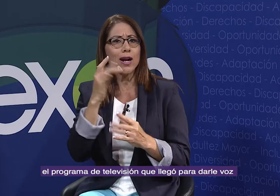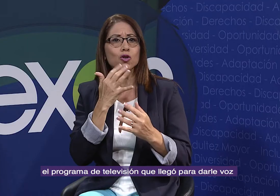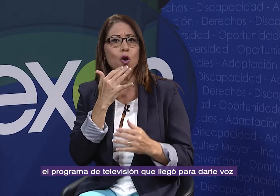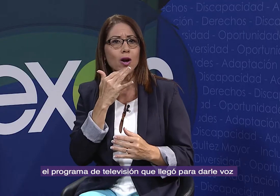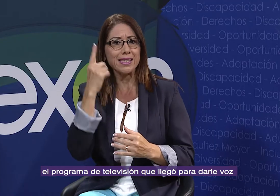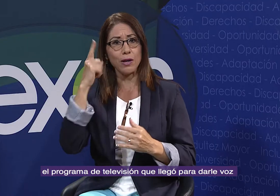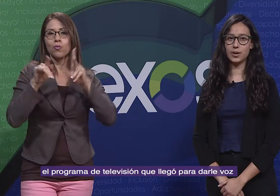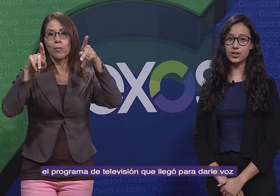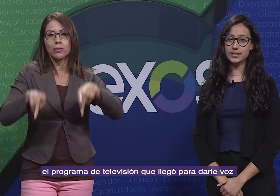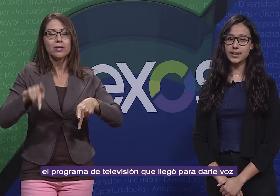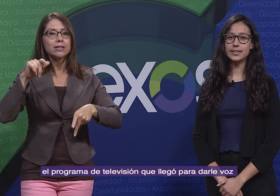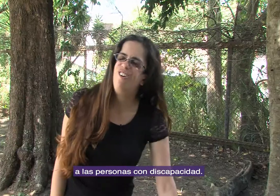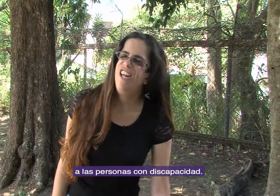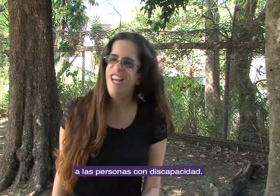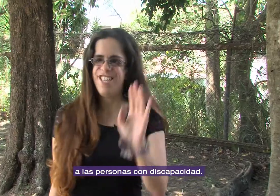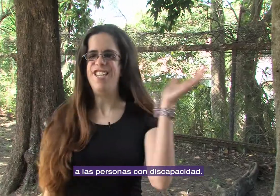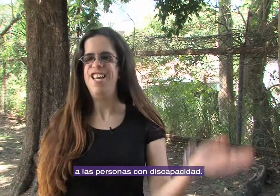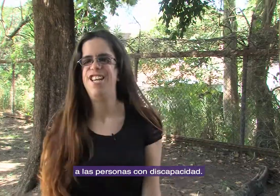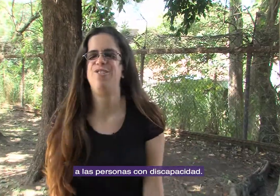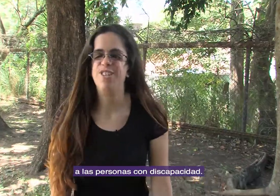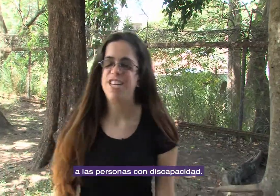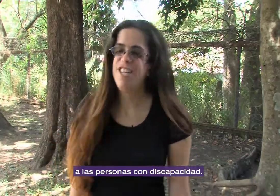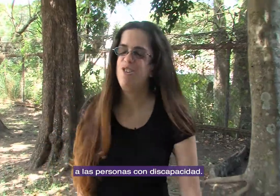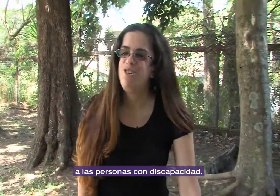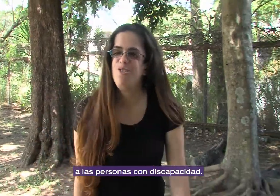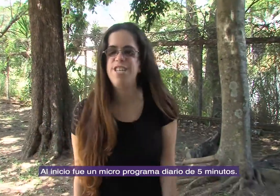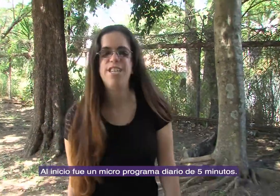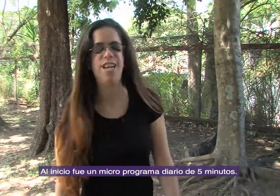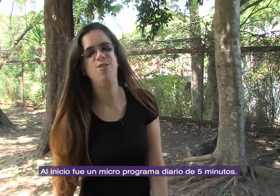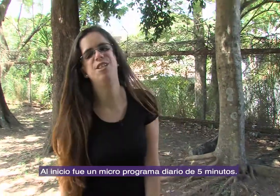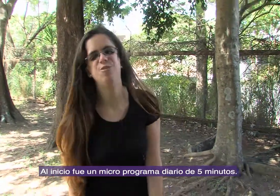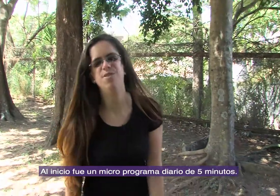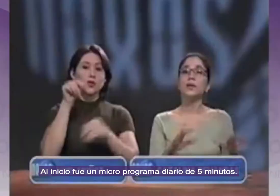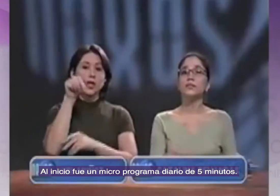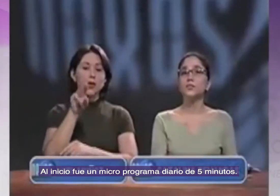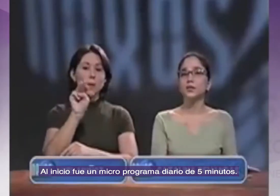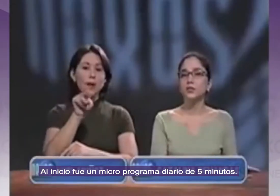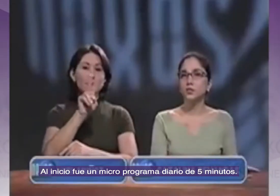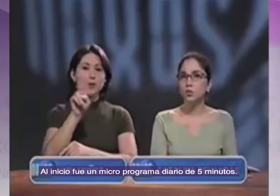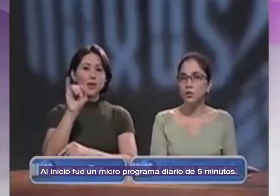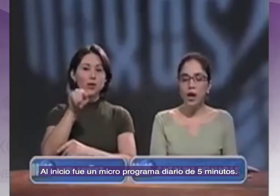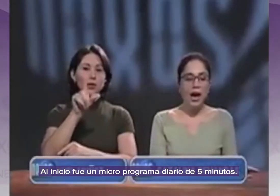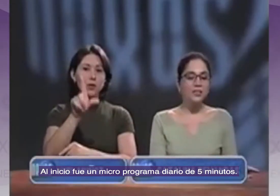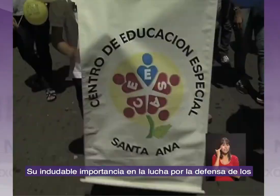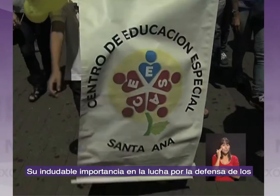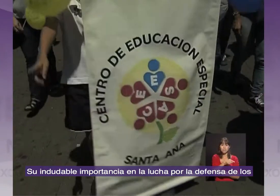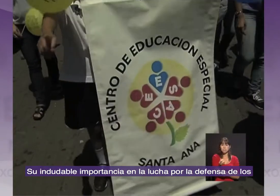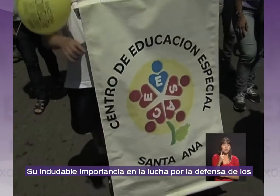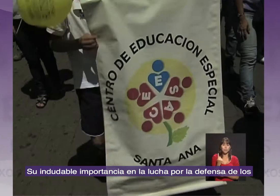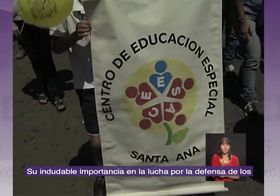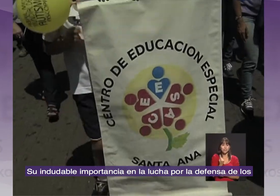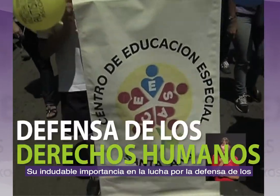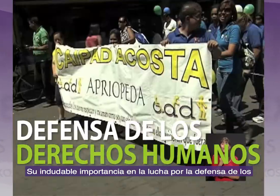de televisión que llegó para darle voz a las personas con discapacidad. Al inicio fue un microprograma diario de 5 minutos. Su